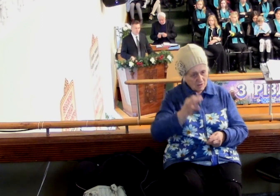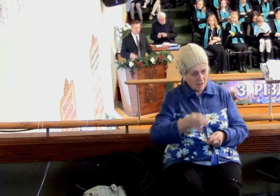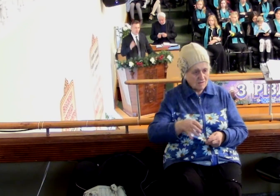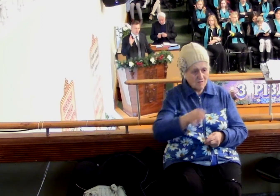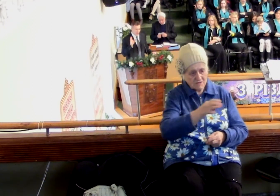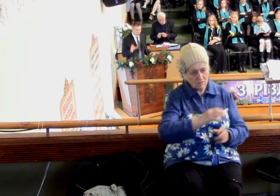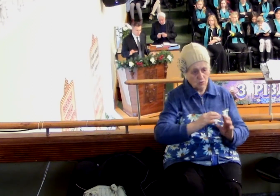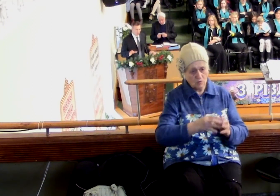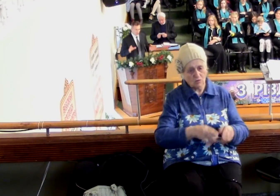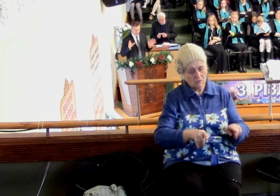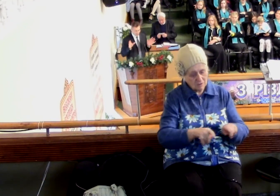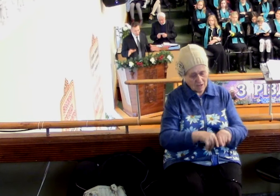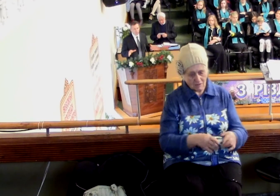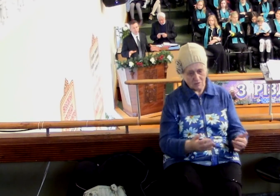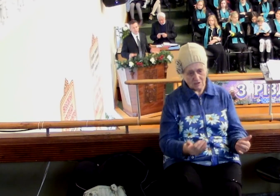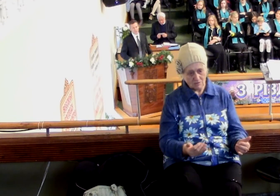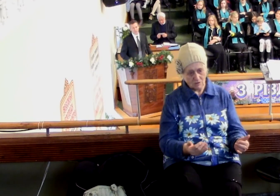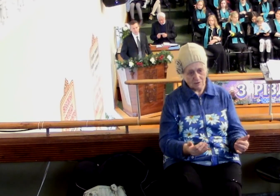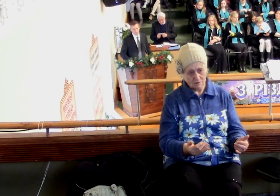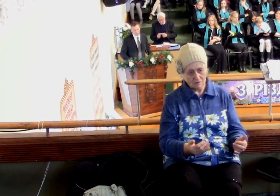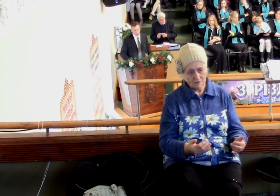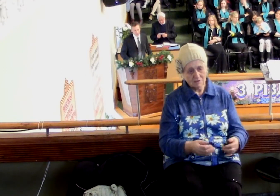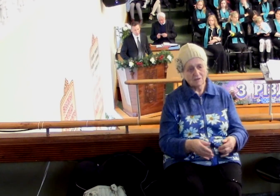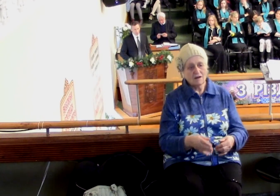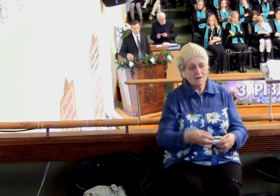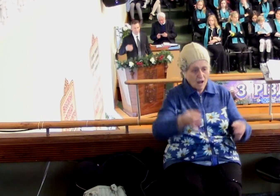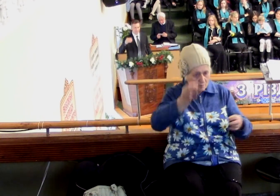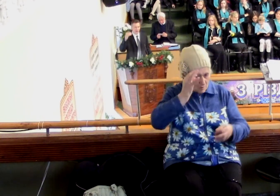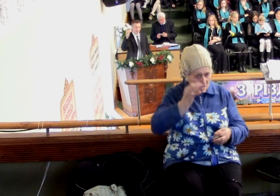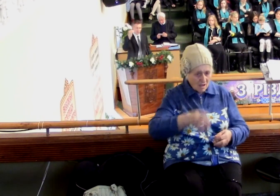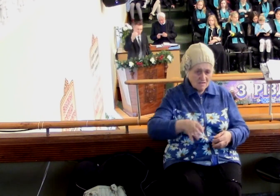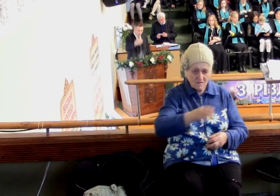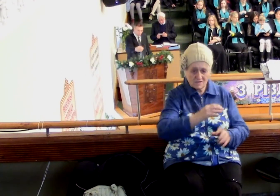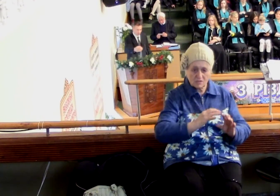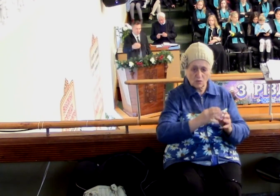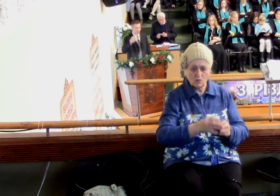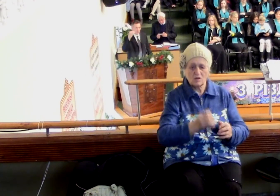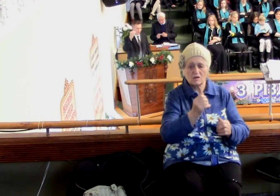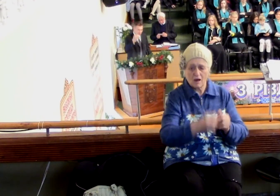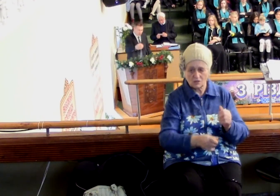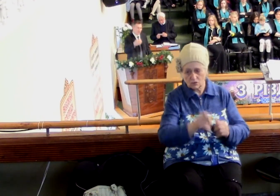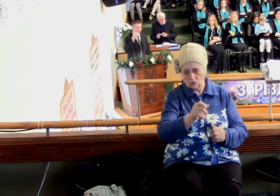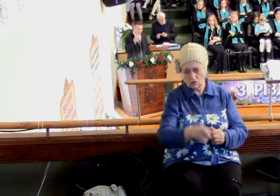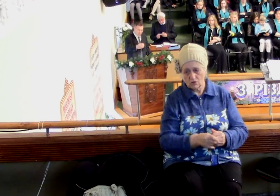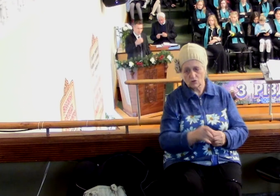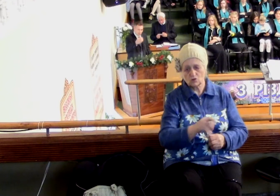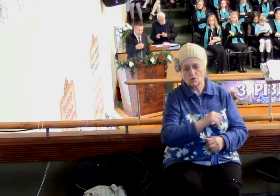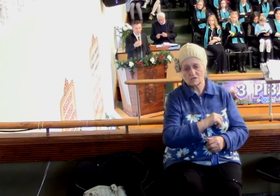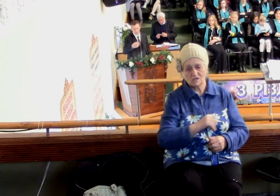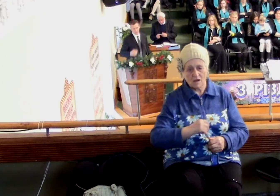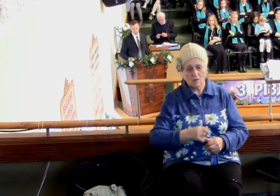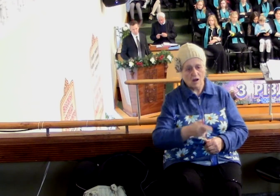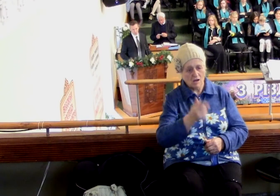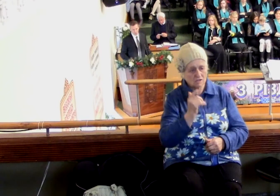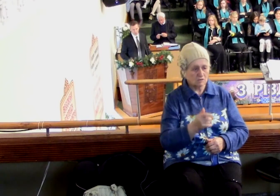сегодня, напоминание всему миру и каждому христианину, что это сам Господь сделал первый